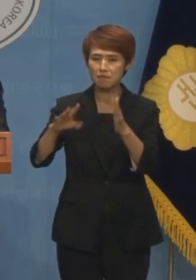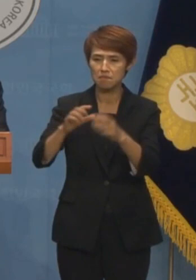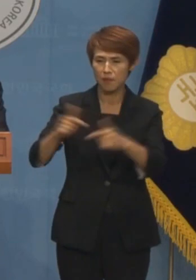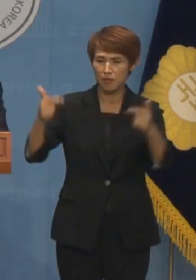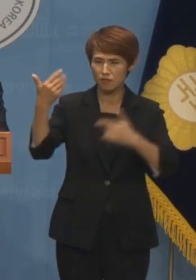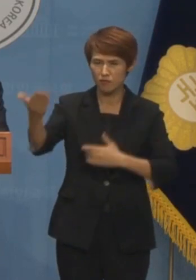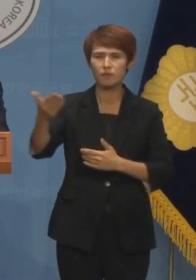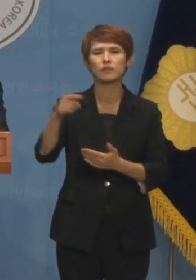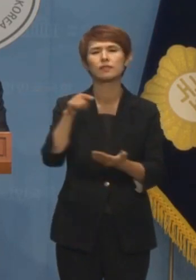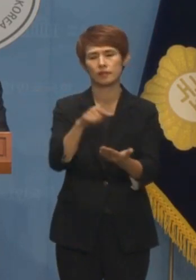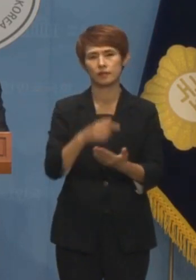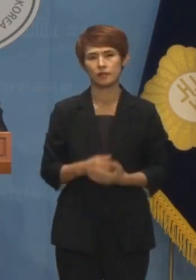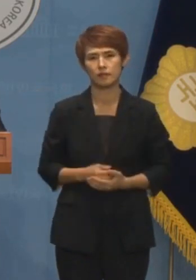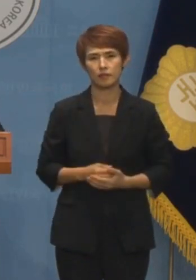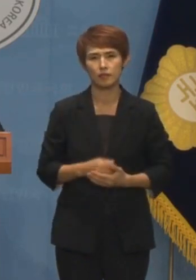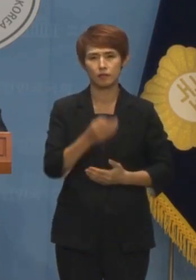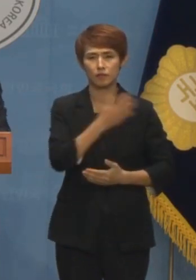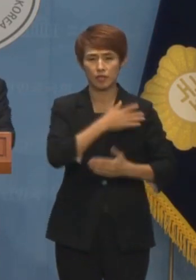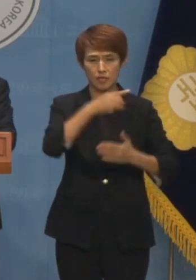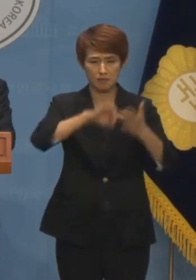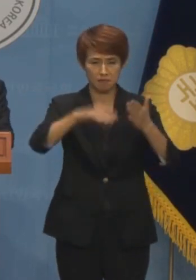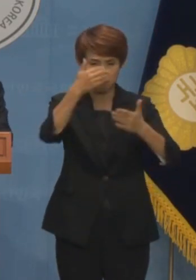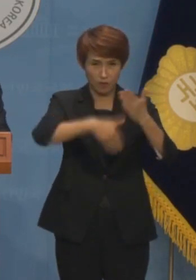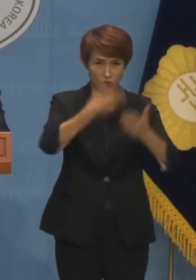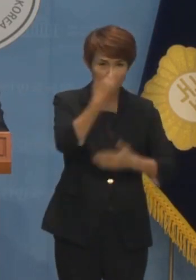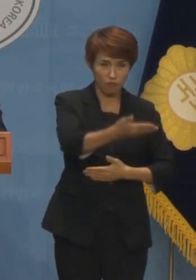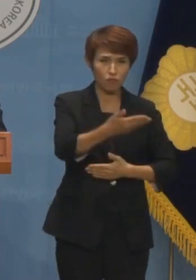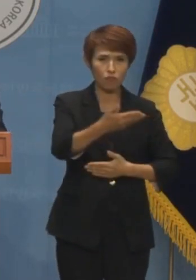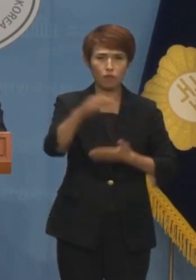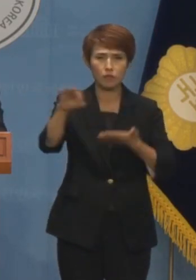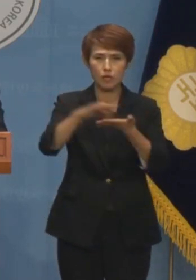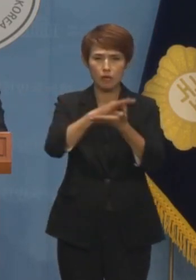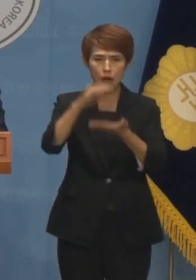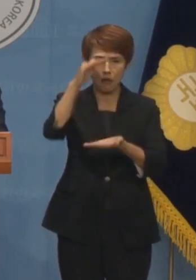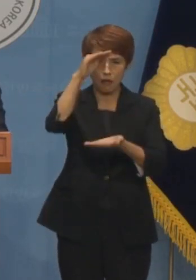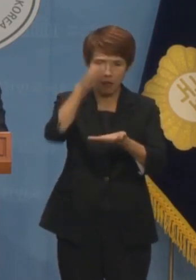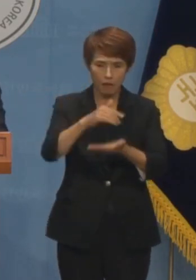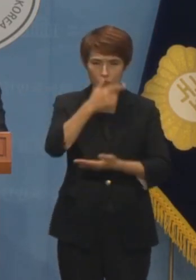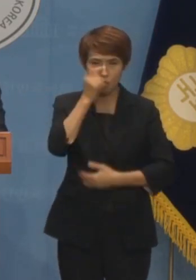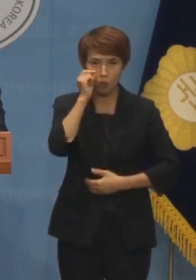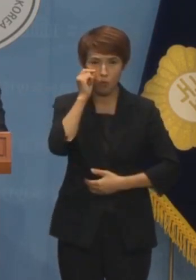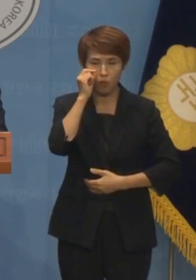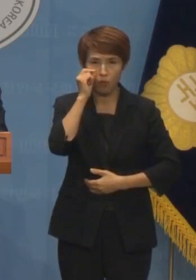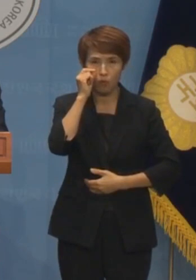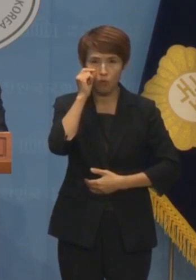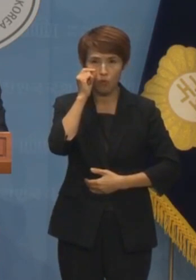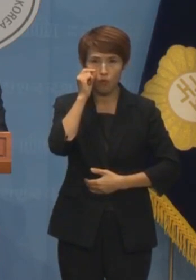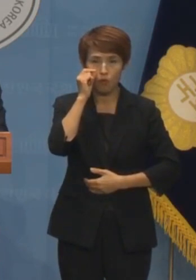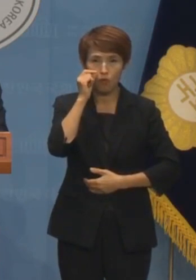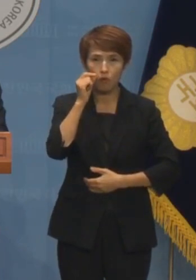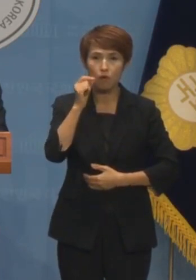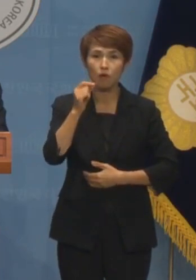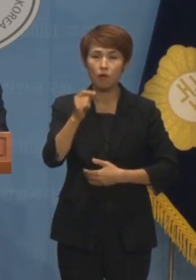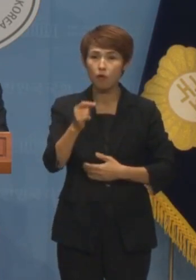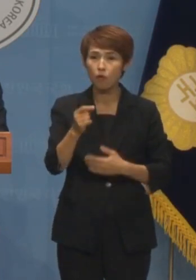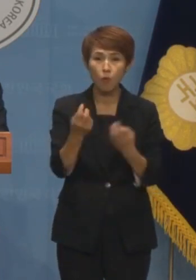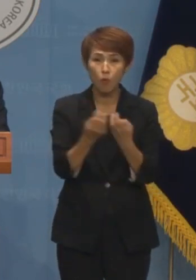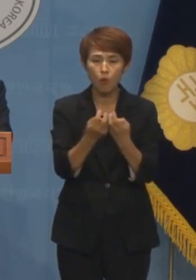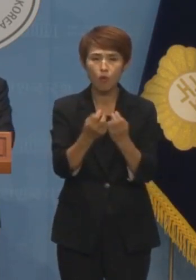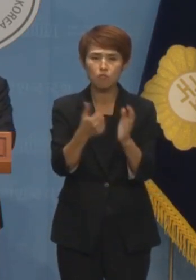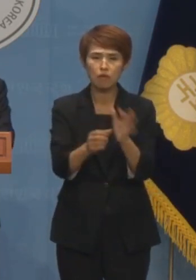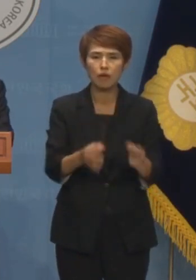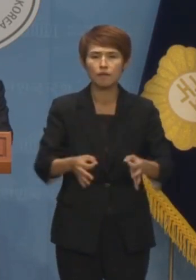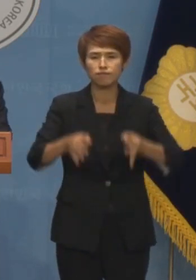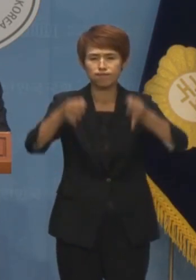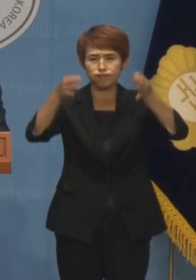더욱 강화된 부자 감세는 재정 파탄을 가속화할 것이고, 이를 메꾸는 것은 결국 가파른 물가 상승에